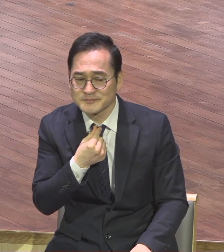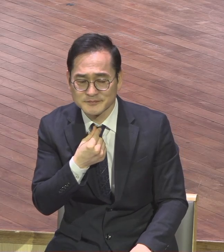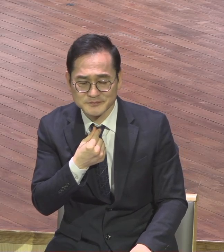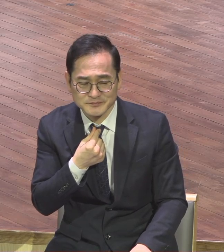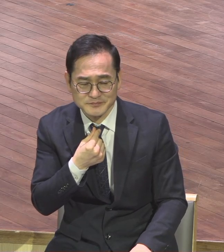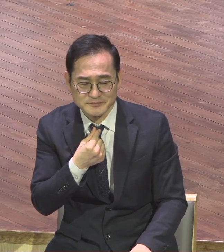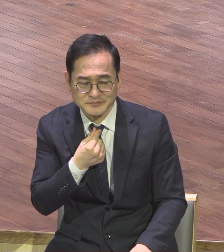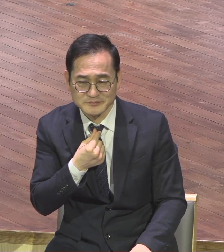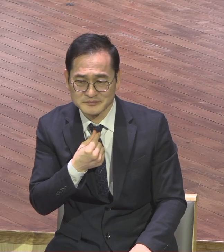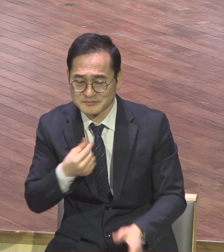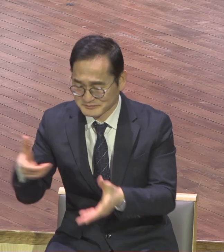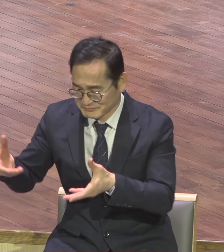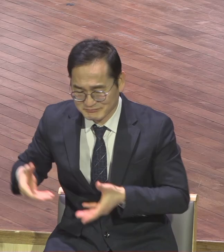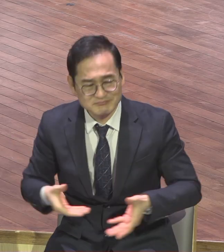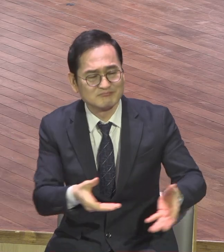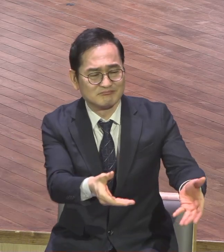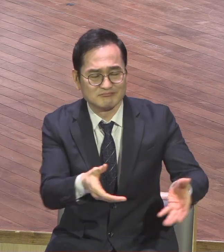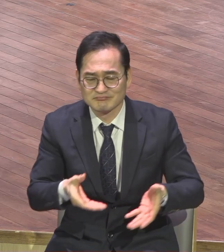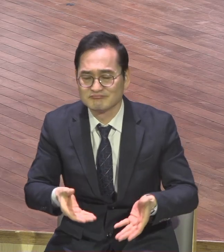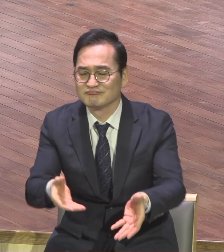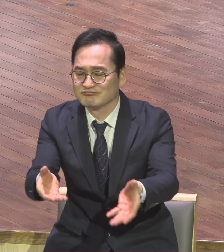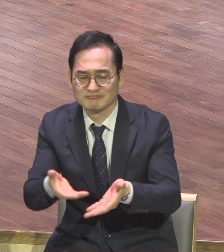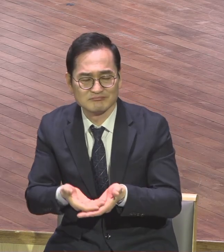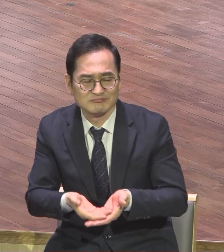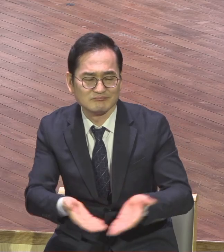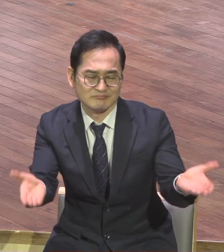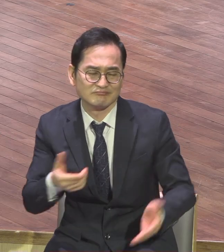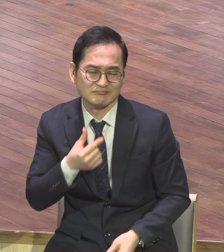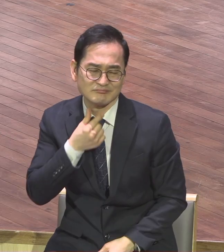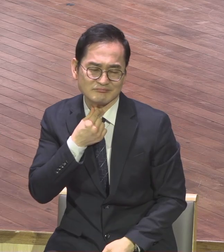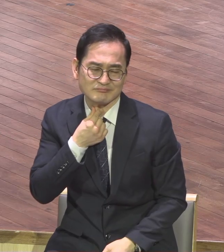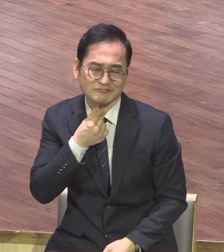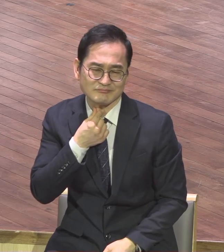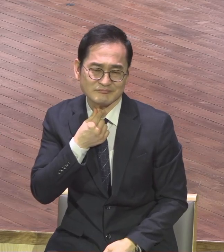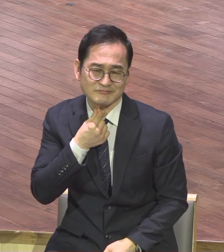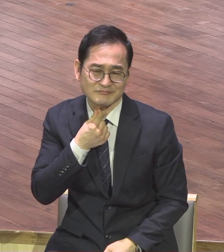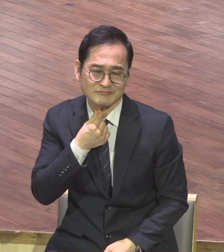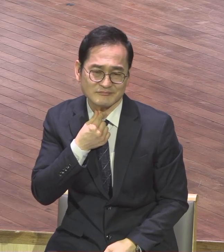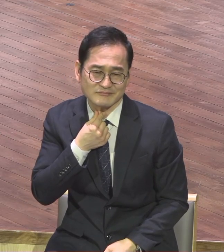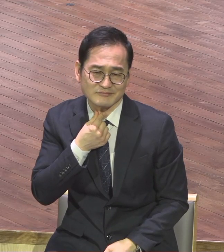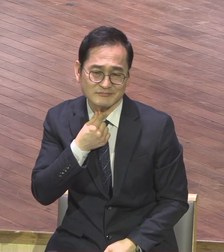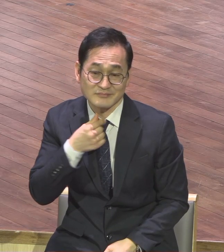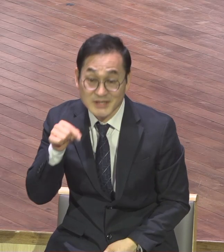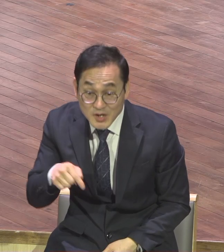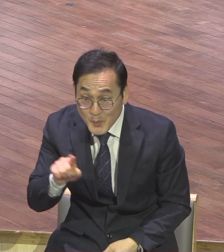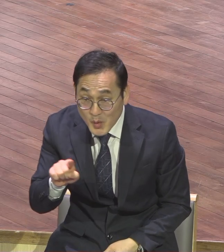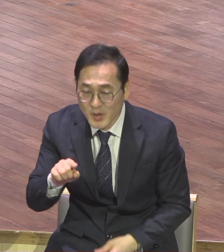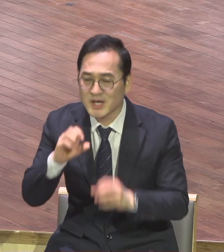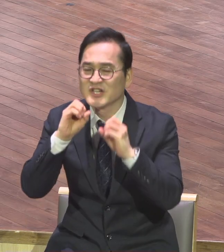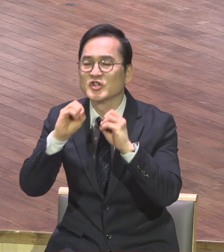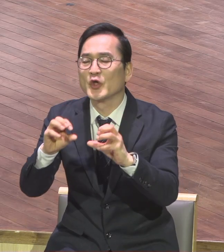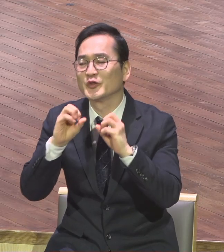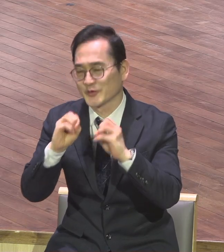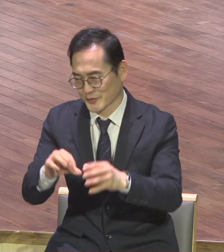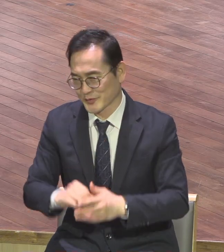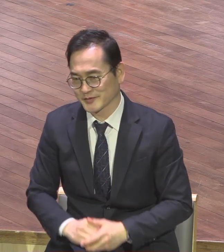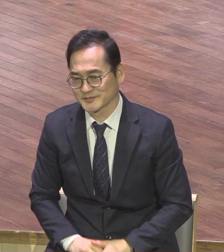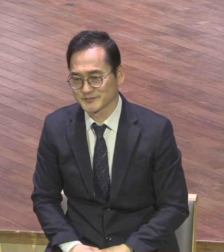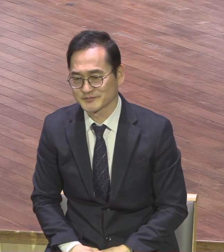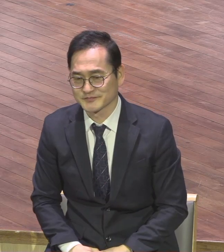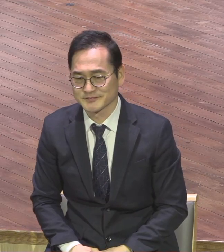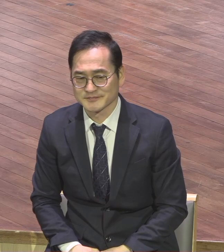내가 전해줘야지. 그것이 국내는 전도요, 해외는 선교입니다.